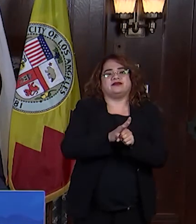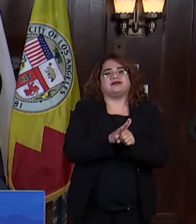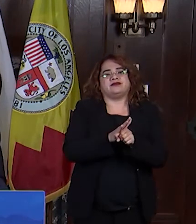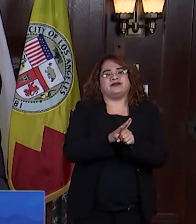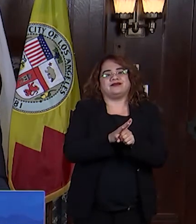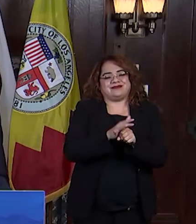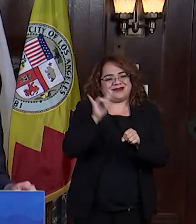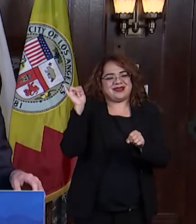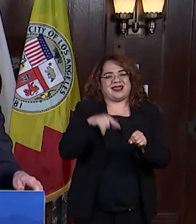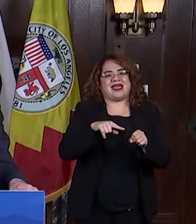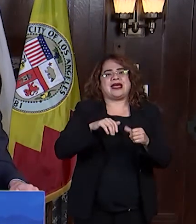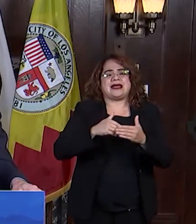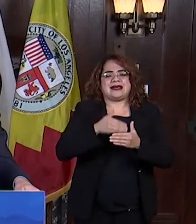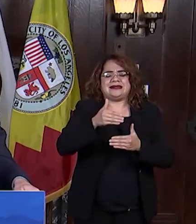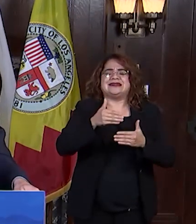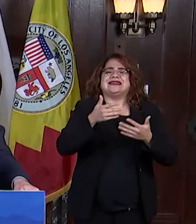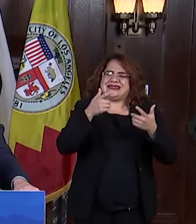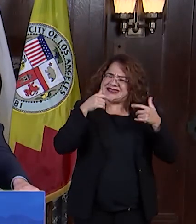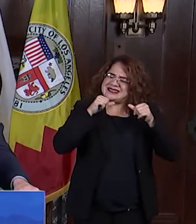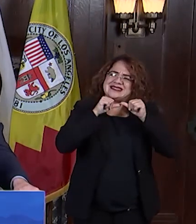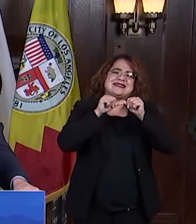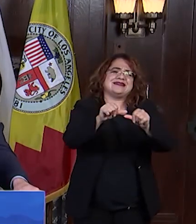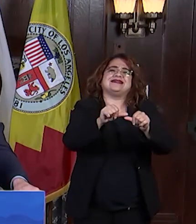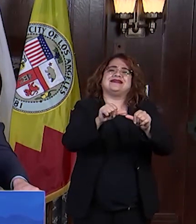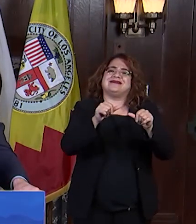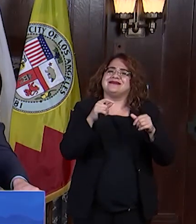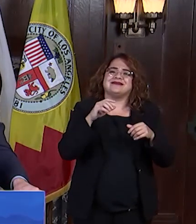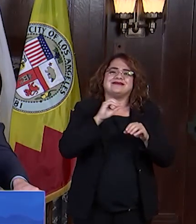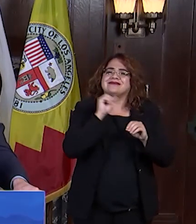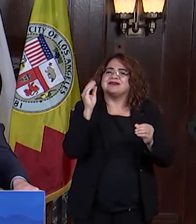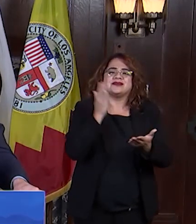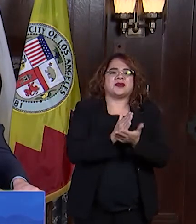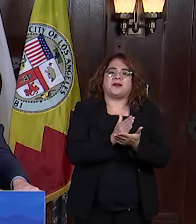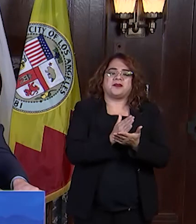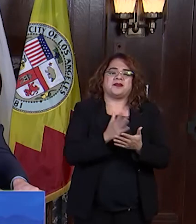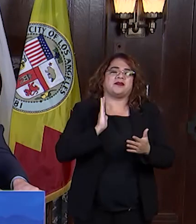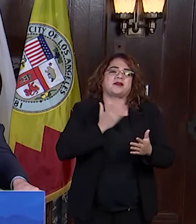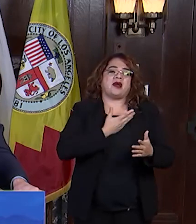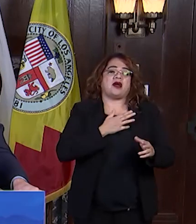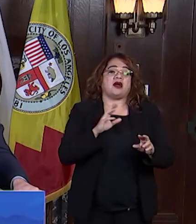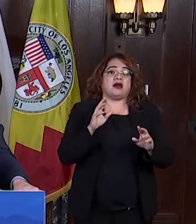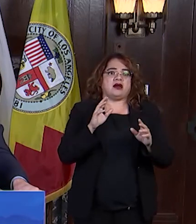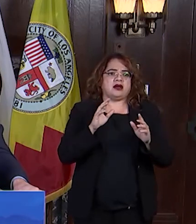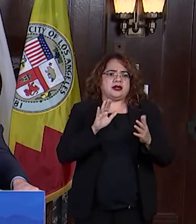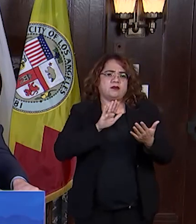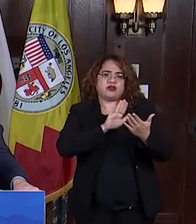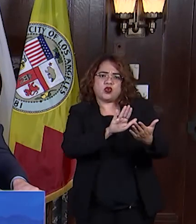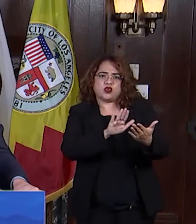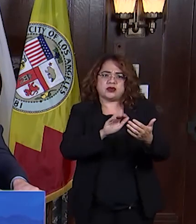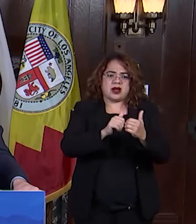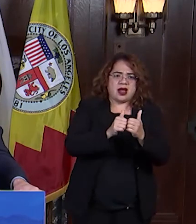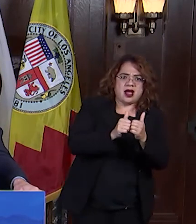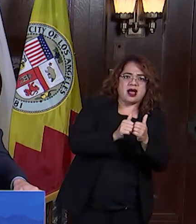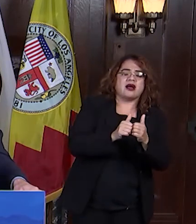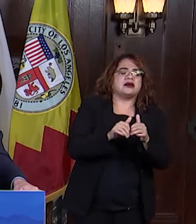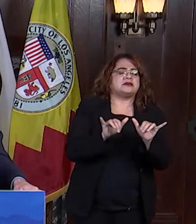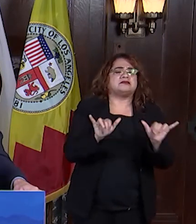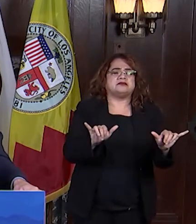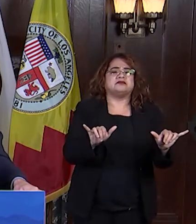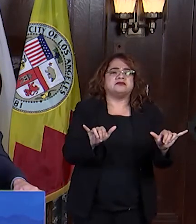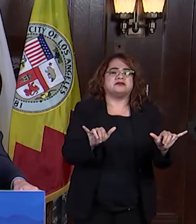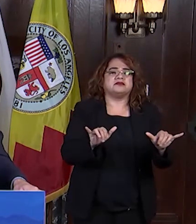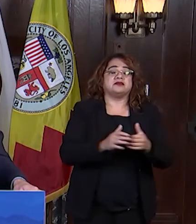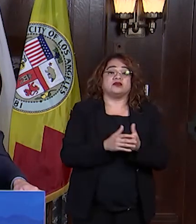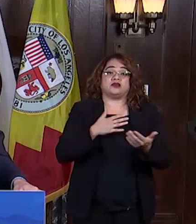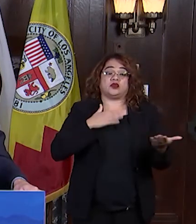COVID-19. Nuestra ciudad ha sido un líder en nuestra respuesta a COVID-19. En comparación con